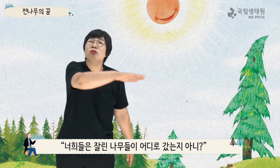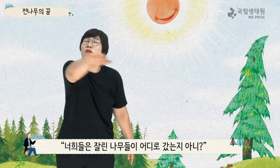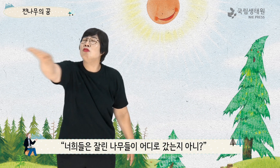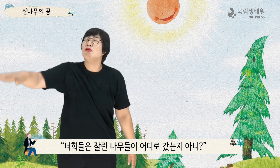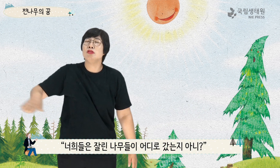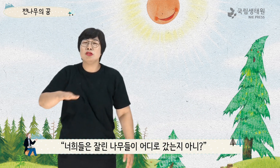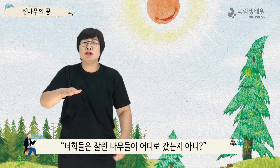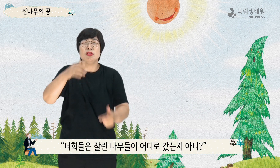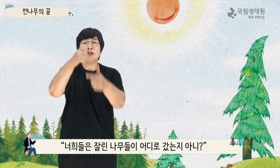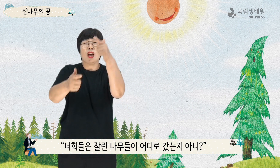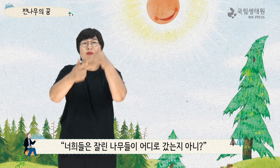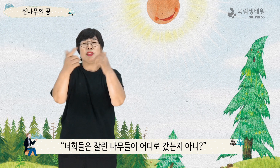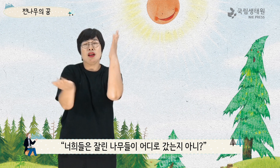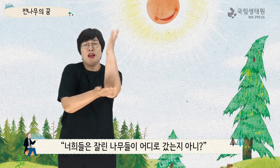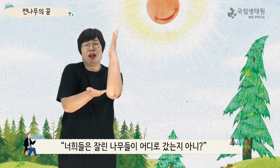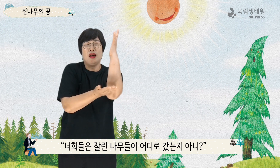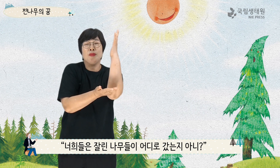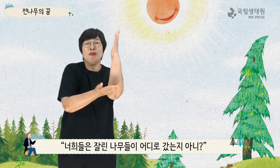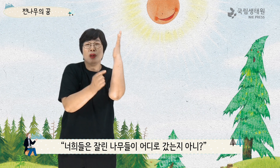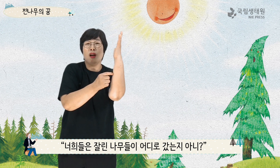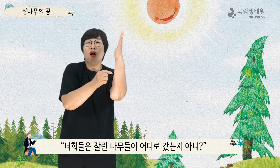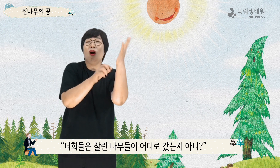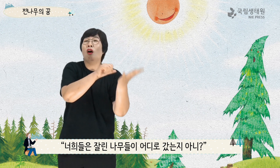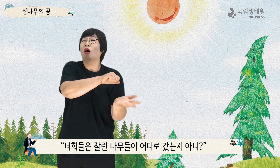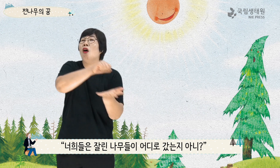너희들은 잘린 나무들이 어디로 갔는지 아니?